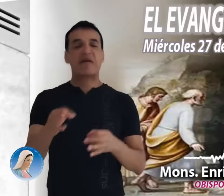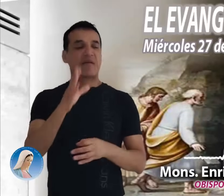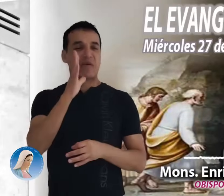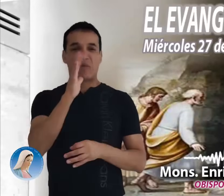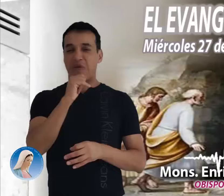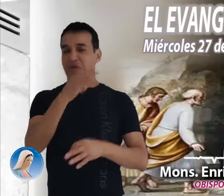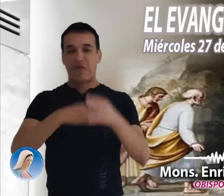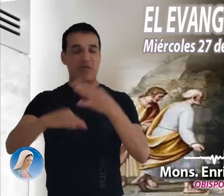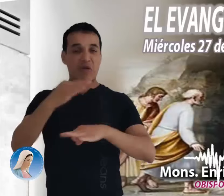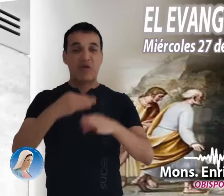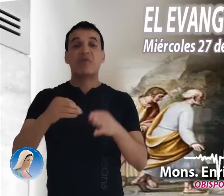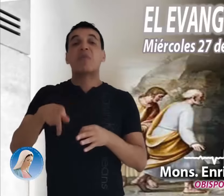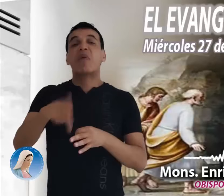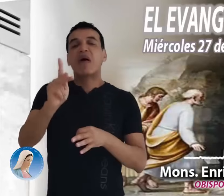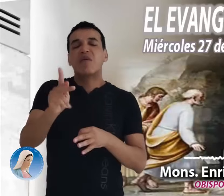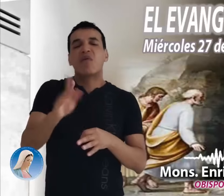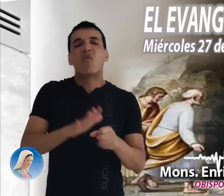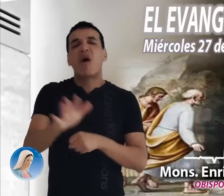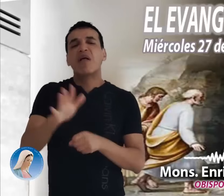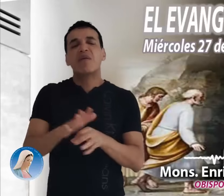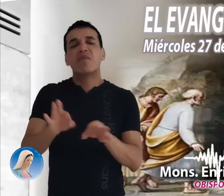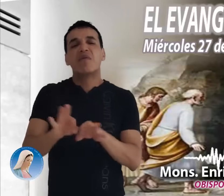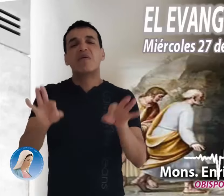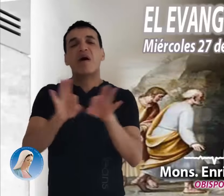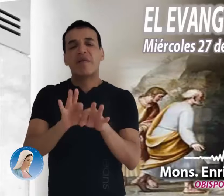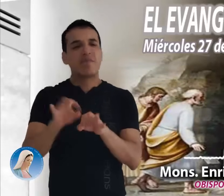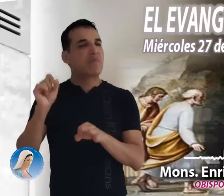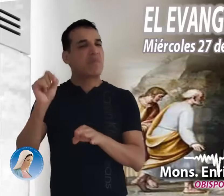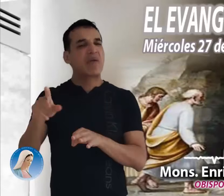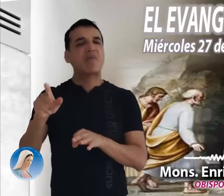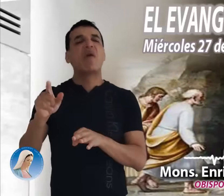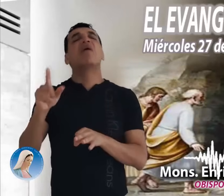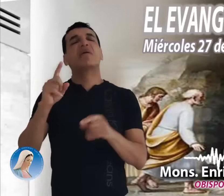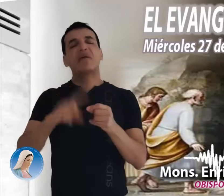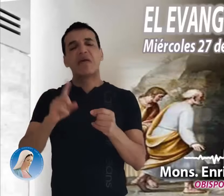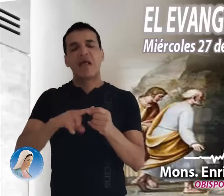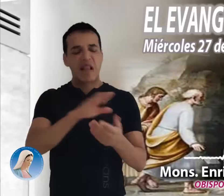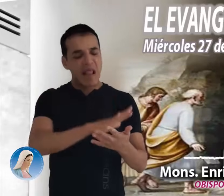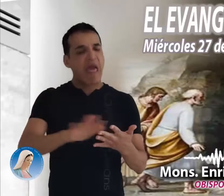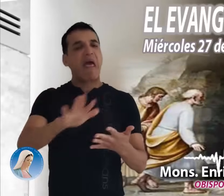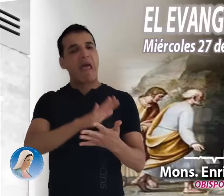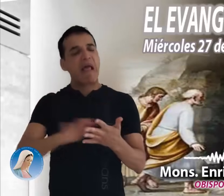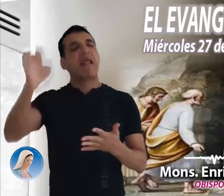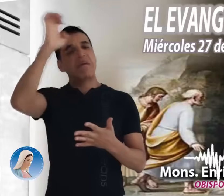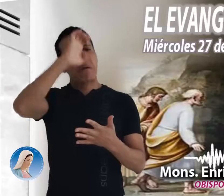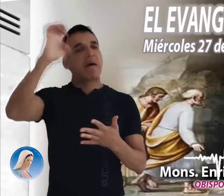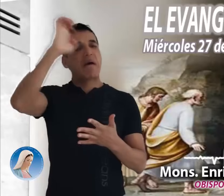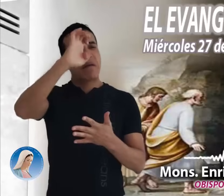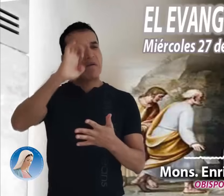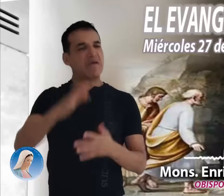es que quien lee su Evangelio lo percibe sencillo en medio de sus repeticiones y